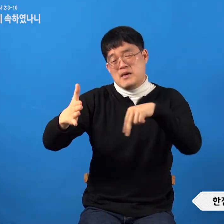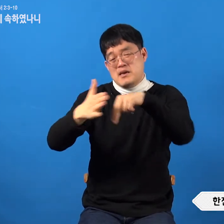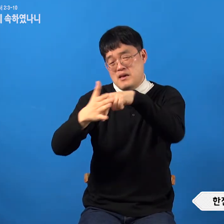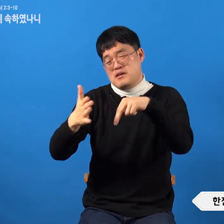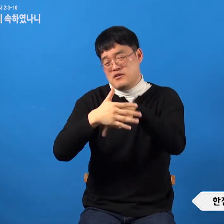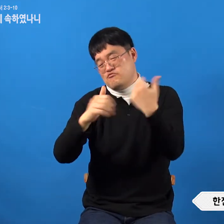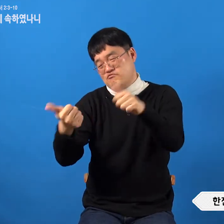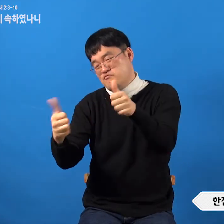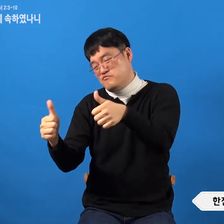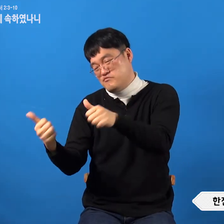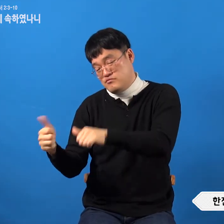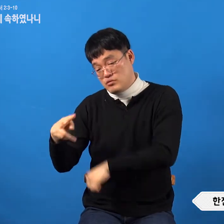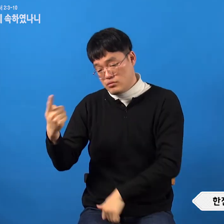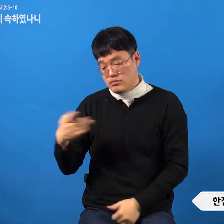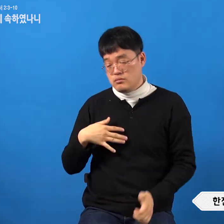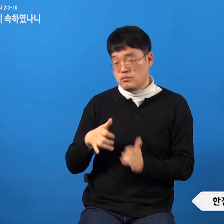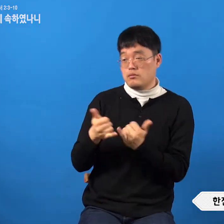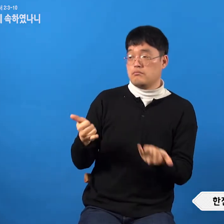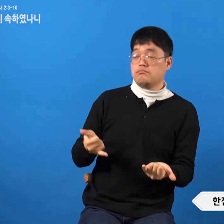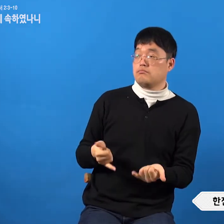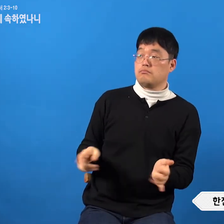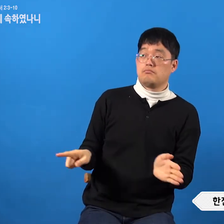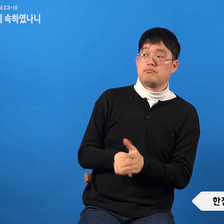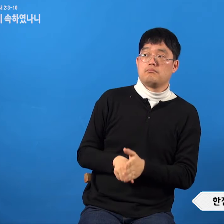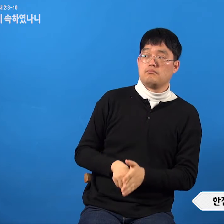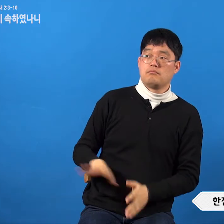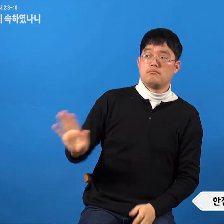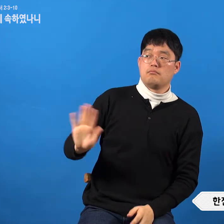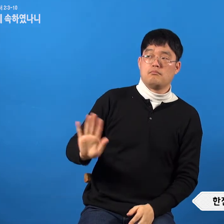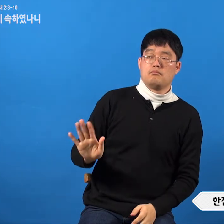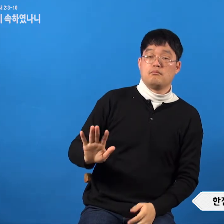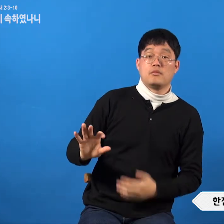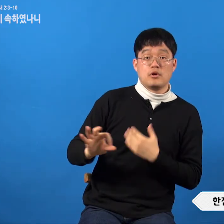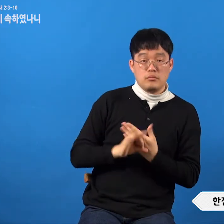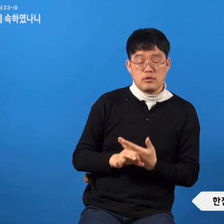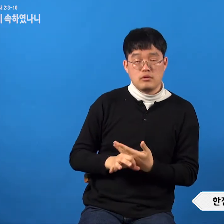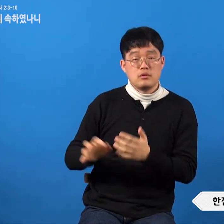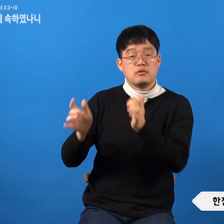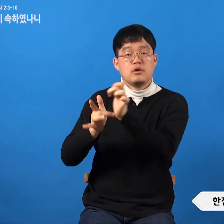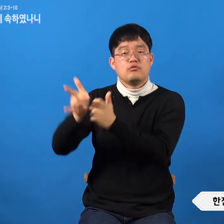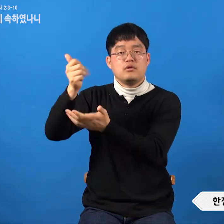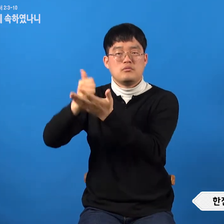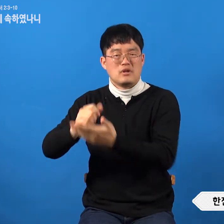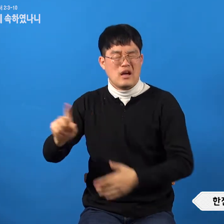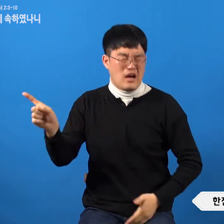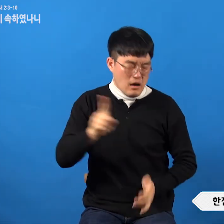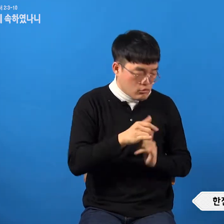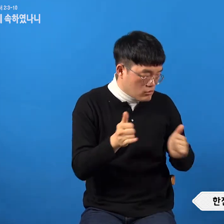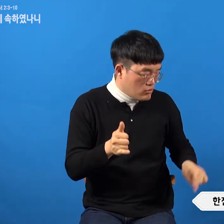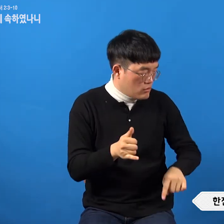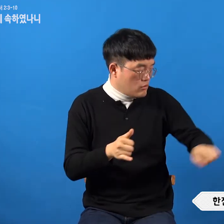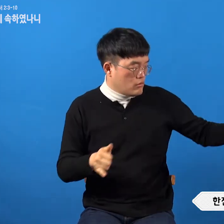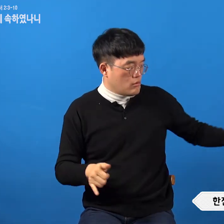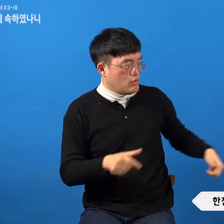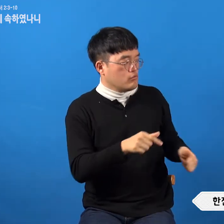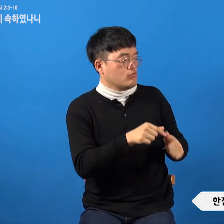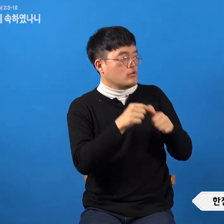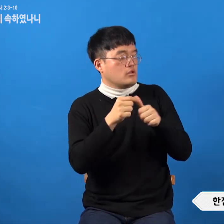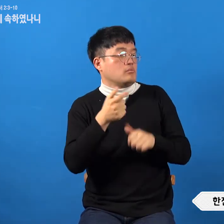죽어도 인간이 그것을 믿어주지 않으면 예수님은 아무도 구원할 수 없다는 말이